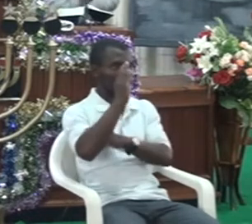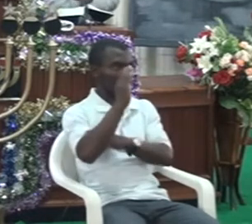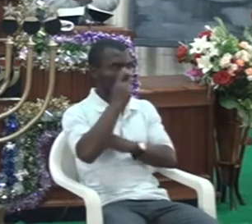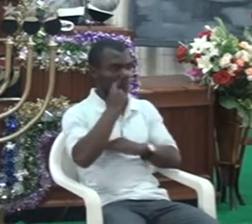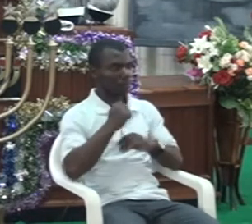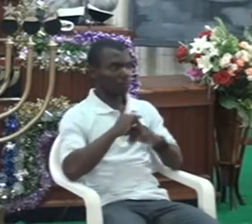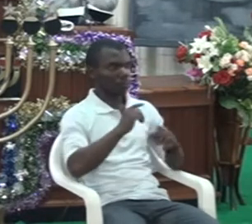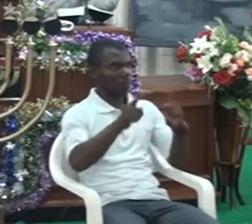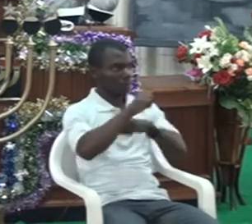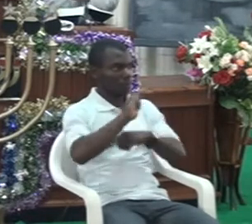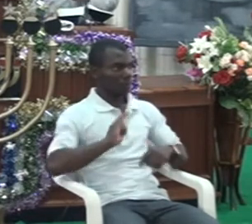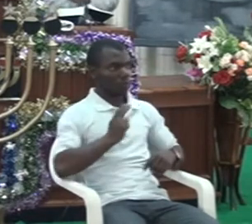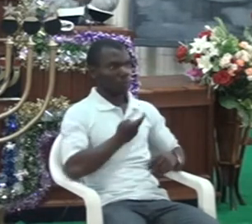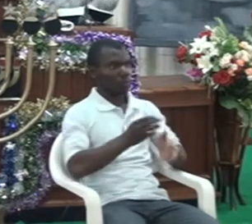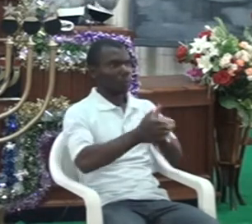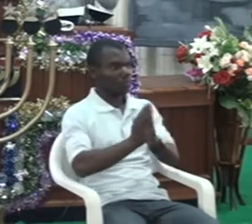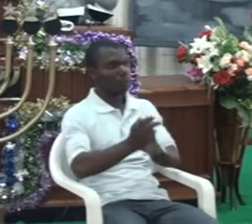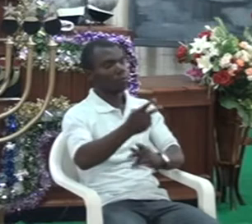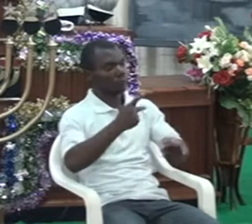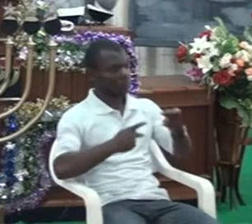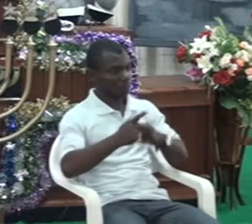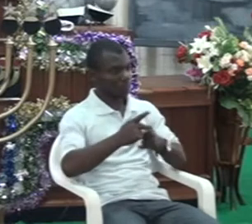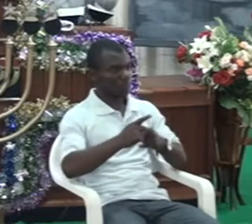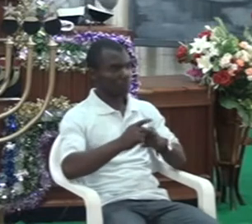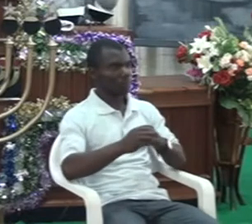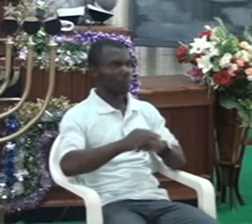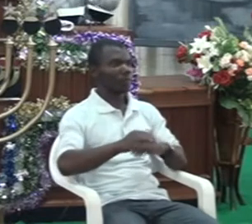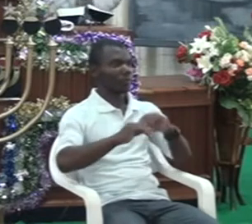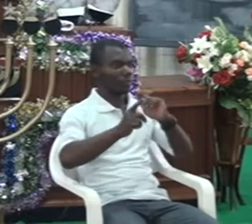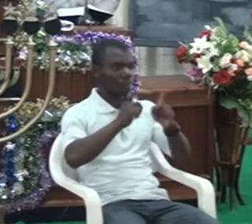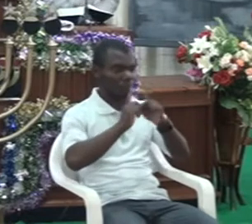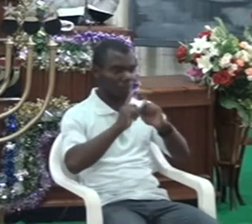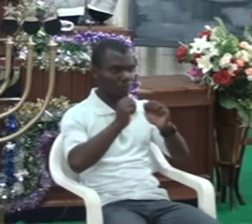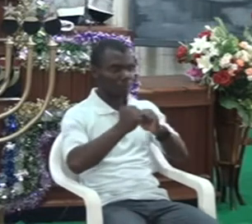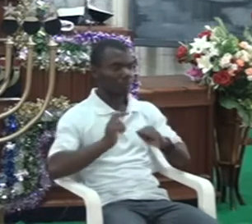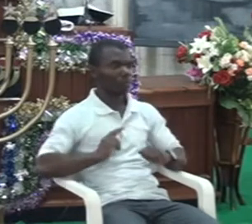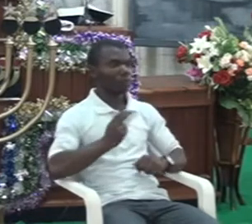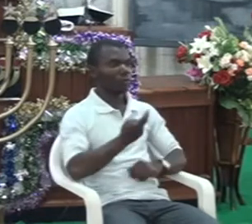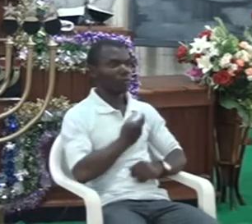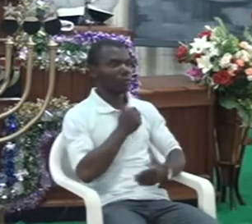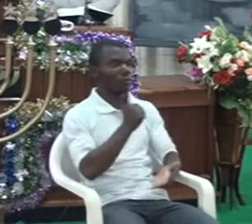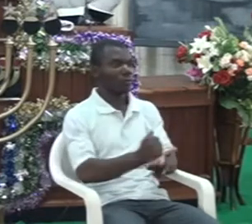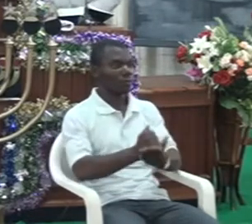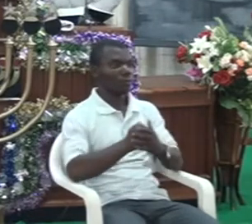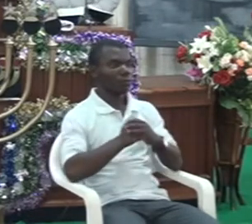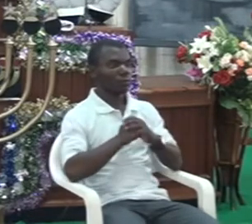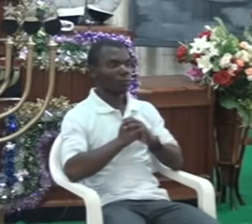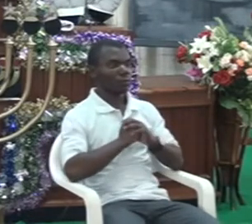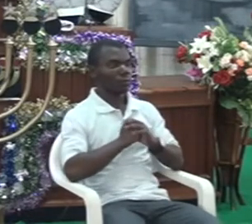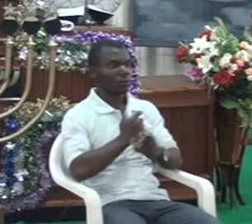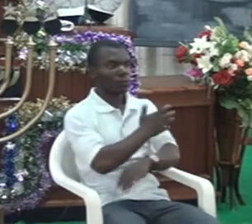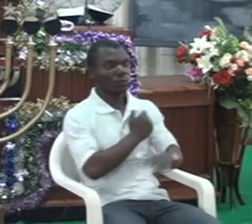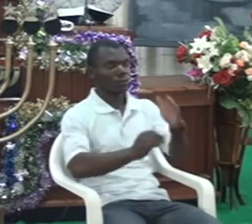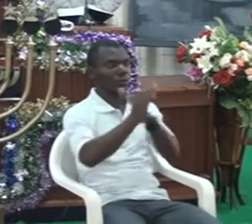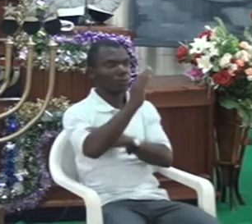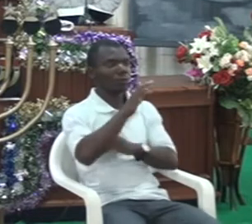tunakuomba. Aujourd'hui nous demandons. Uje utuzungumuzie. Nous disons viens parle nous. Amen. Amen. Na